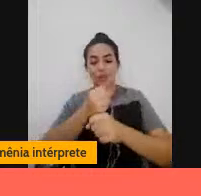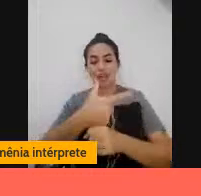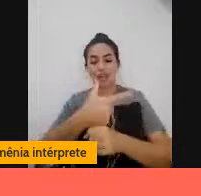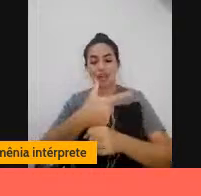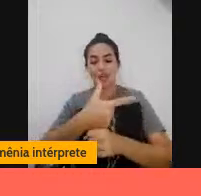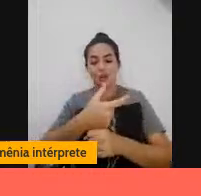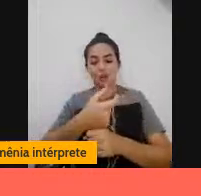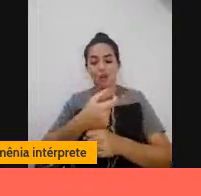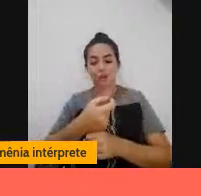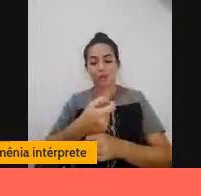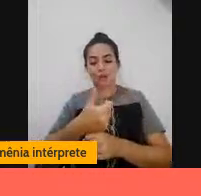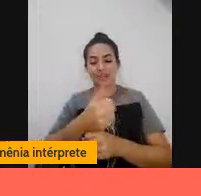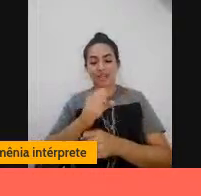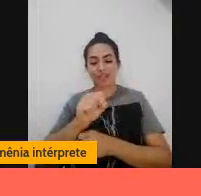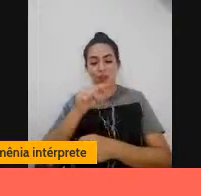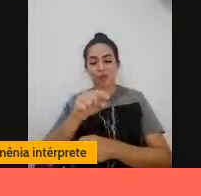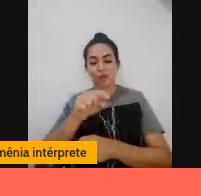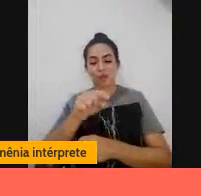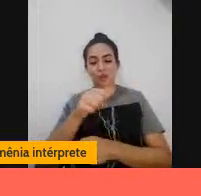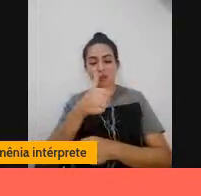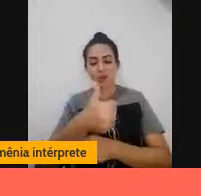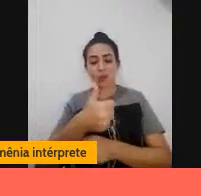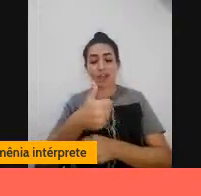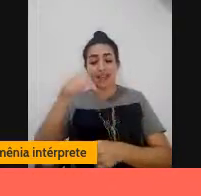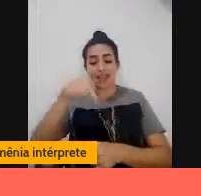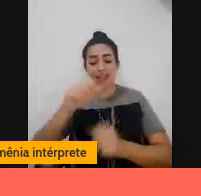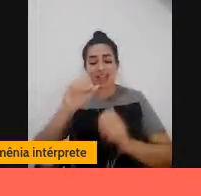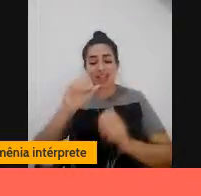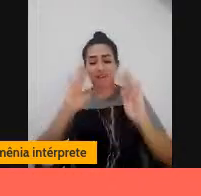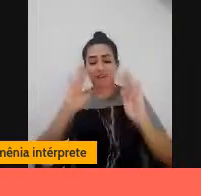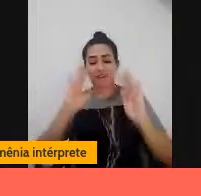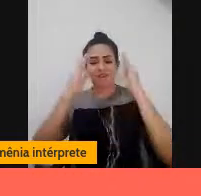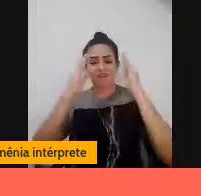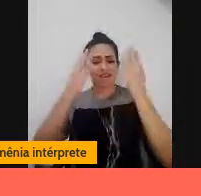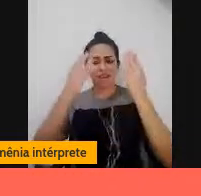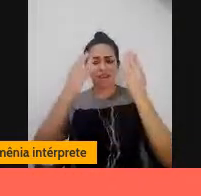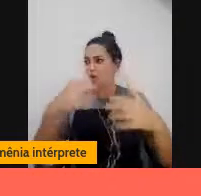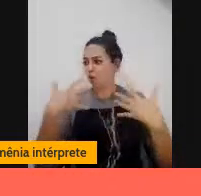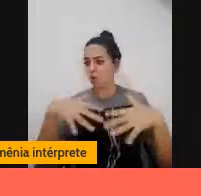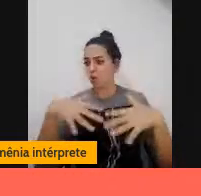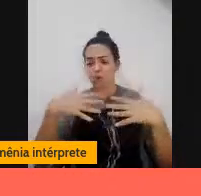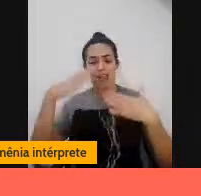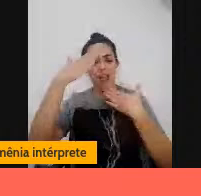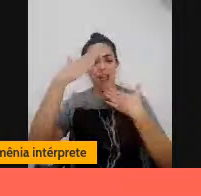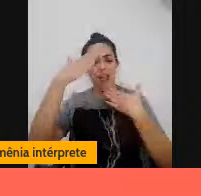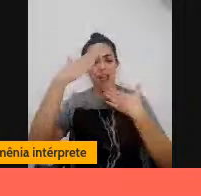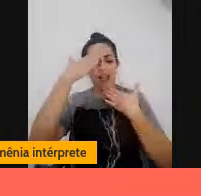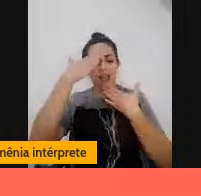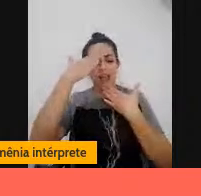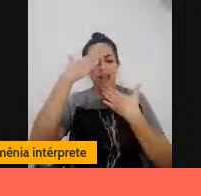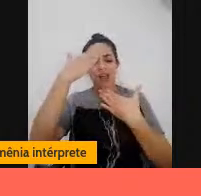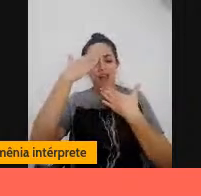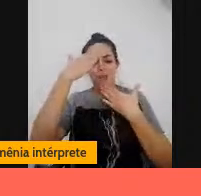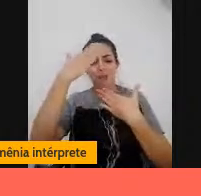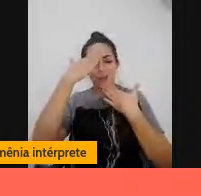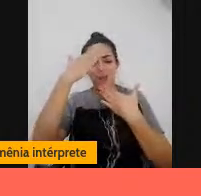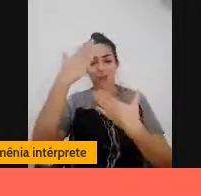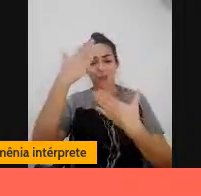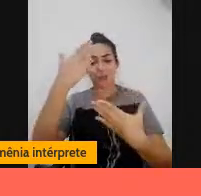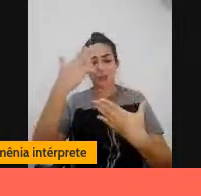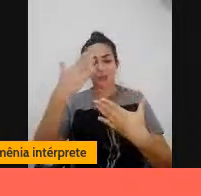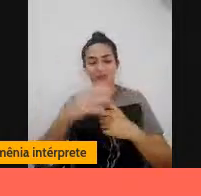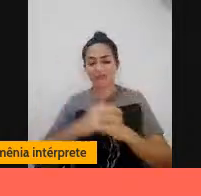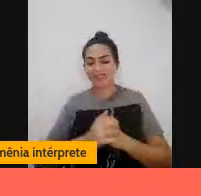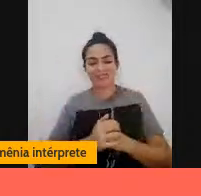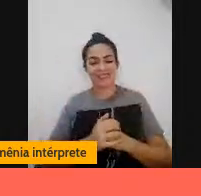2018.1 e a Mostra CE para mim foi algo muito gratificante, né? Eu pude apresentar 2 trabalhos e ainda